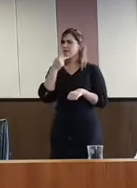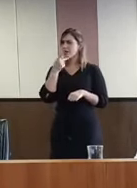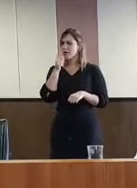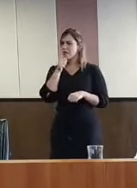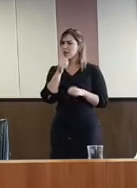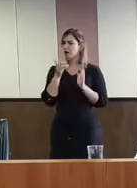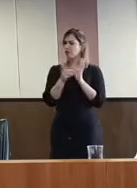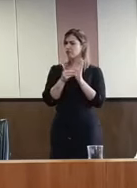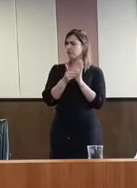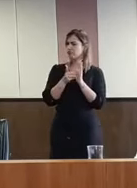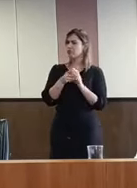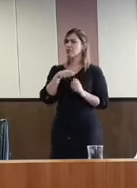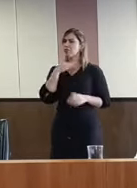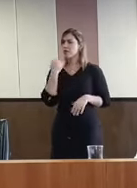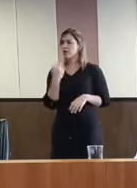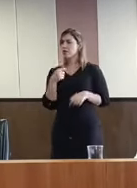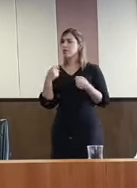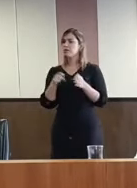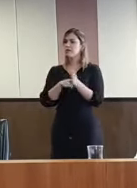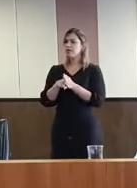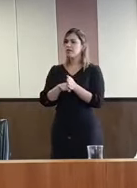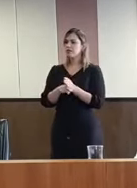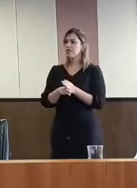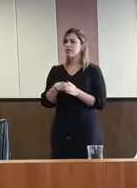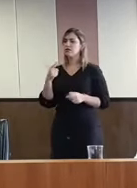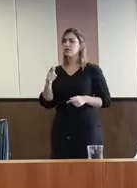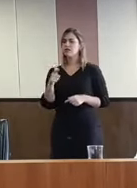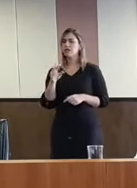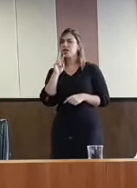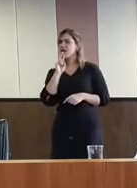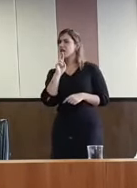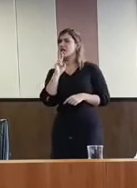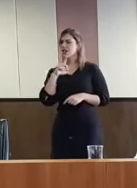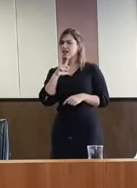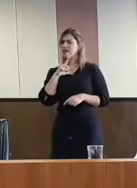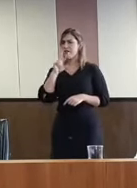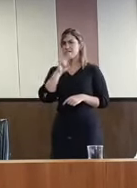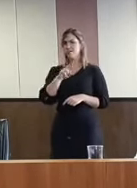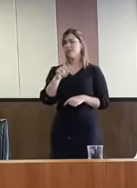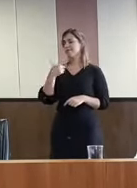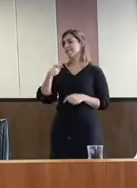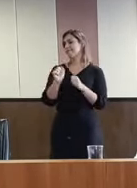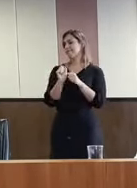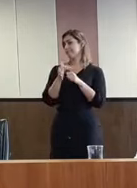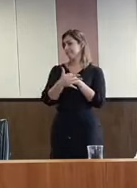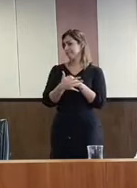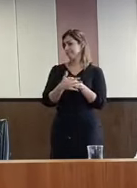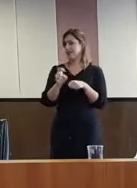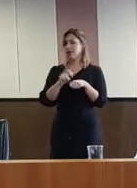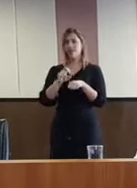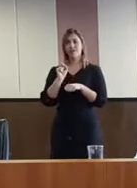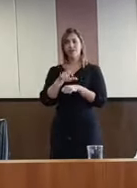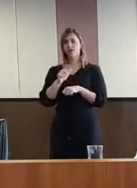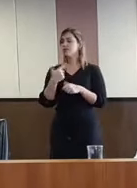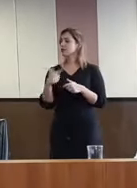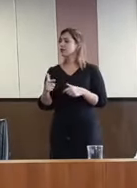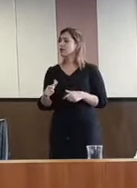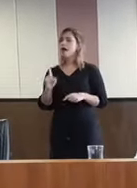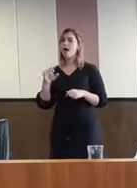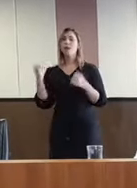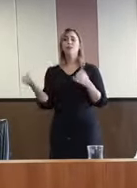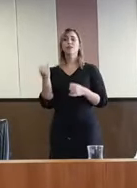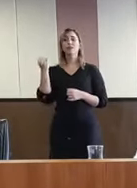caso, nós precisávamos fazer investigação. Já temos uma resposta, deu negativo, não tinha coronavírus. Então, é importante que a